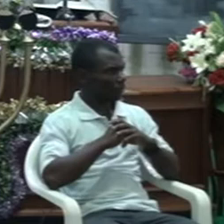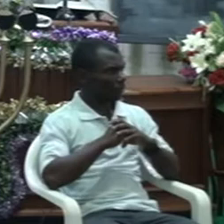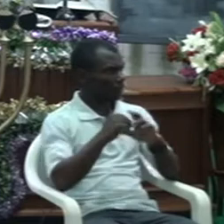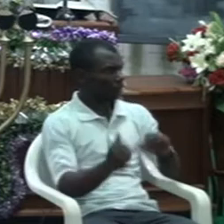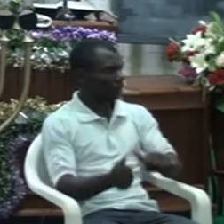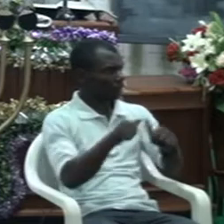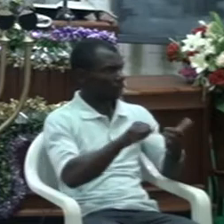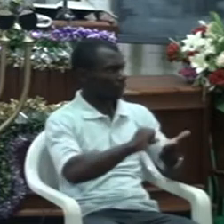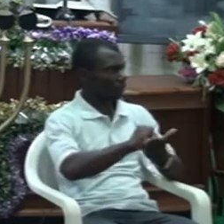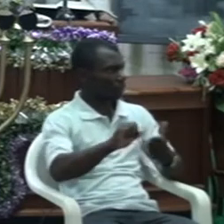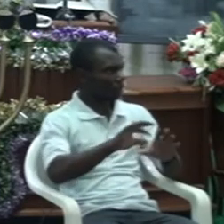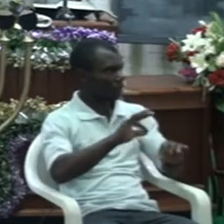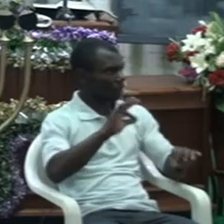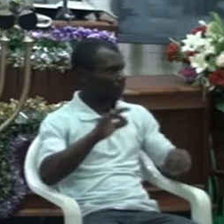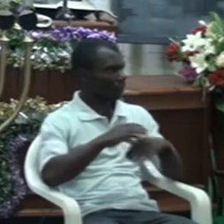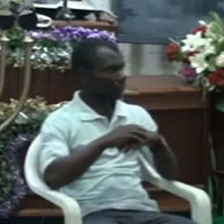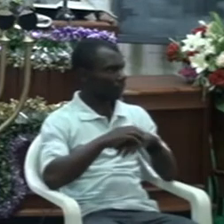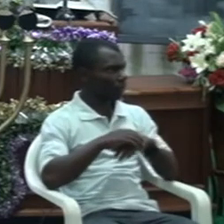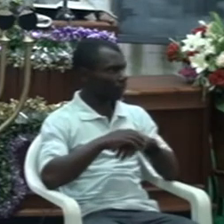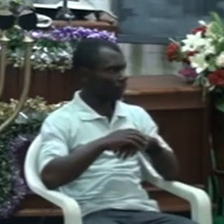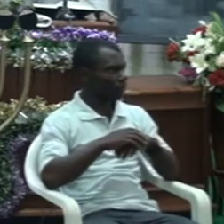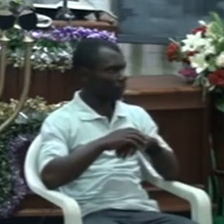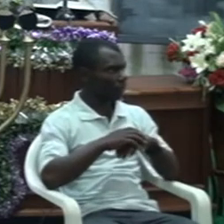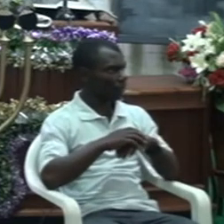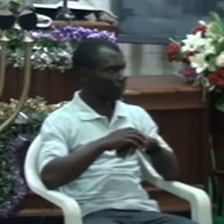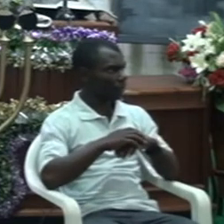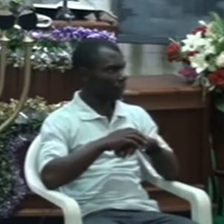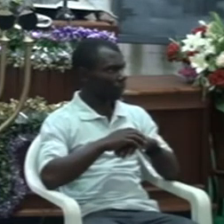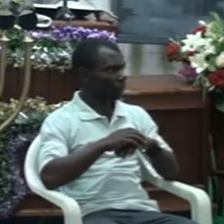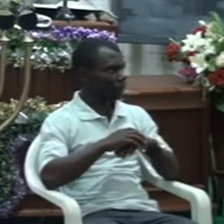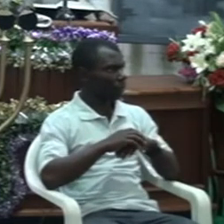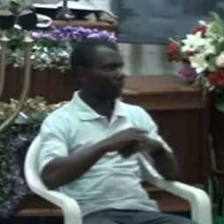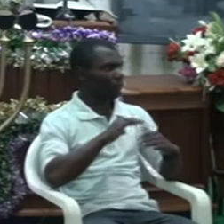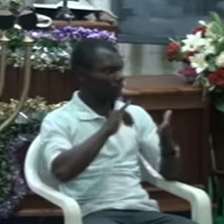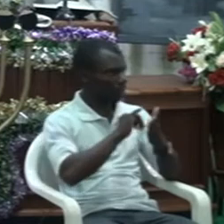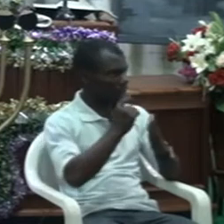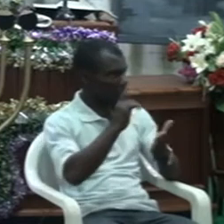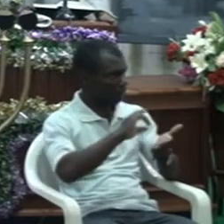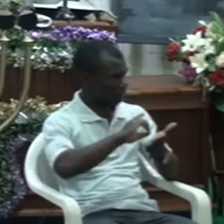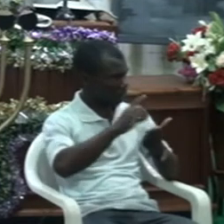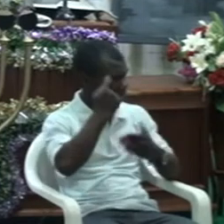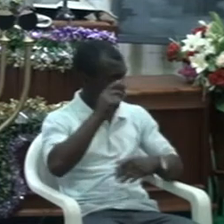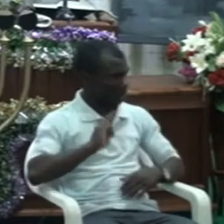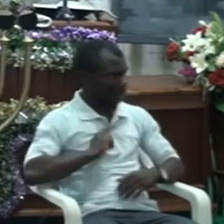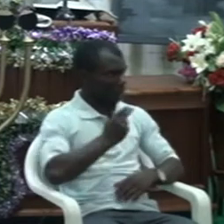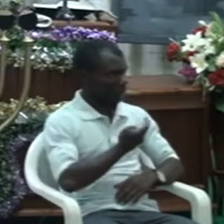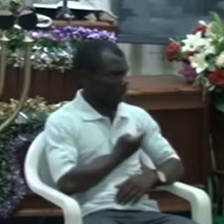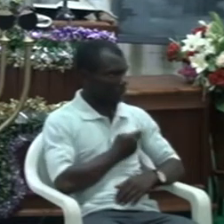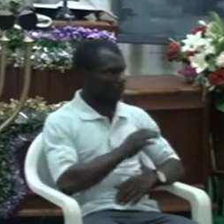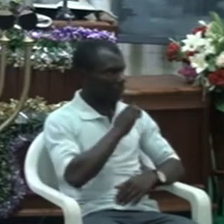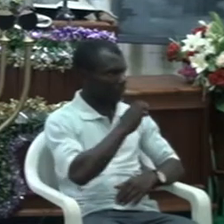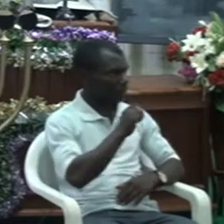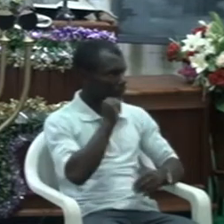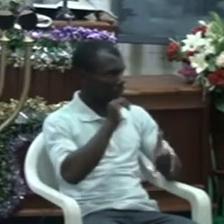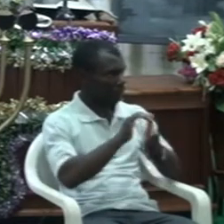Rome Takatifu. Le baptême du Saint-Esprit. Mais droit pour c'est un droit pour nous. En tant